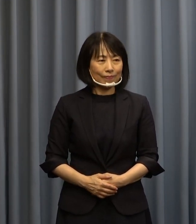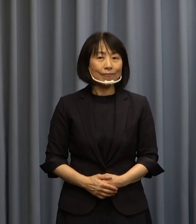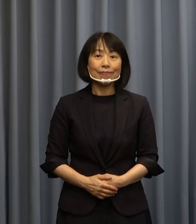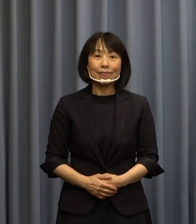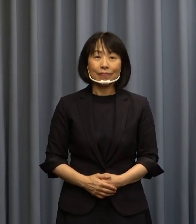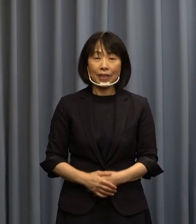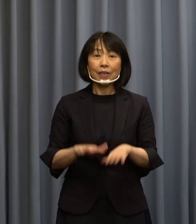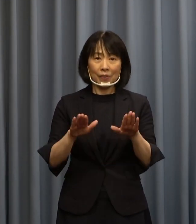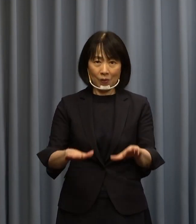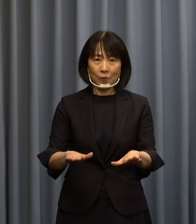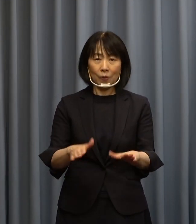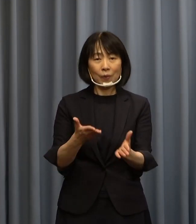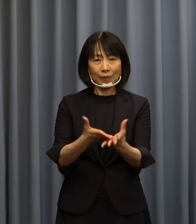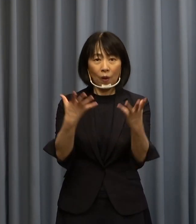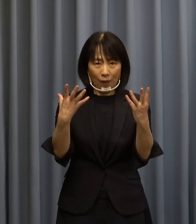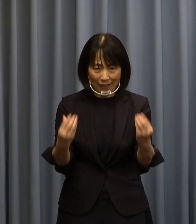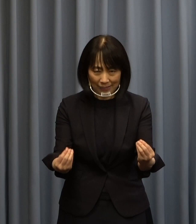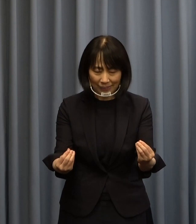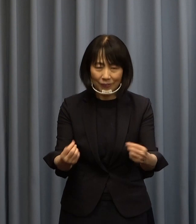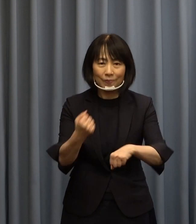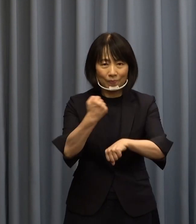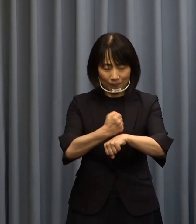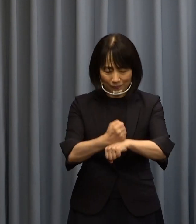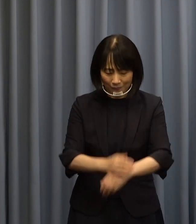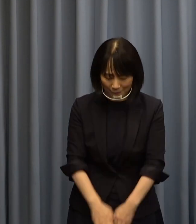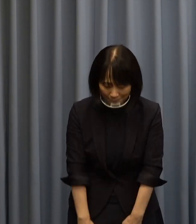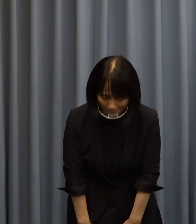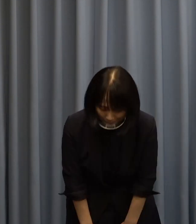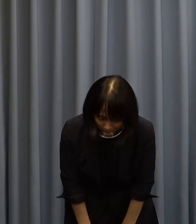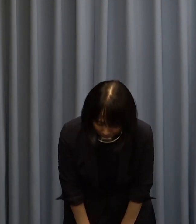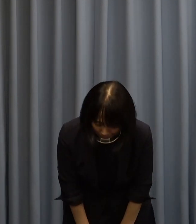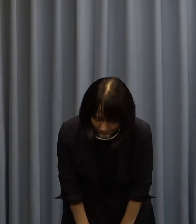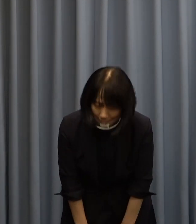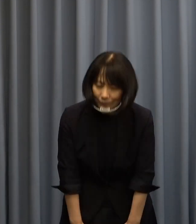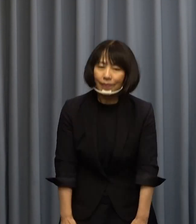はい、では終了させていただきます。ありがとうございました。 お疲れ様でした。